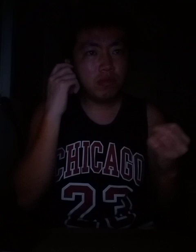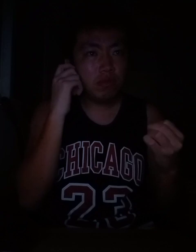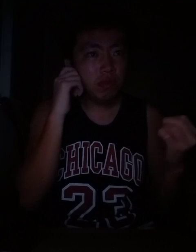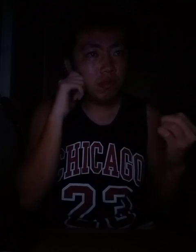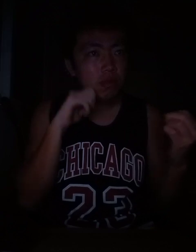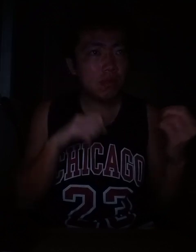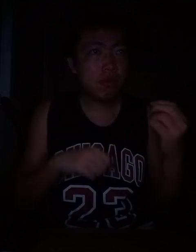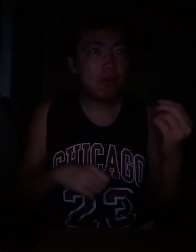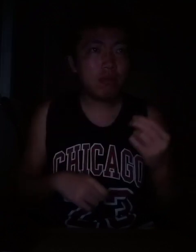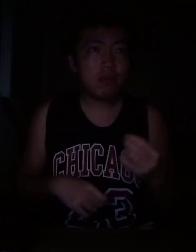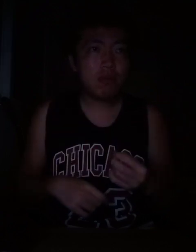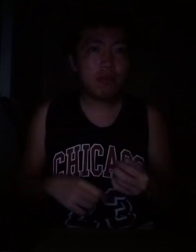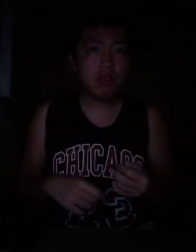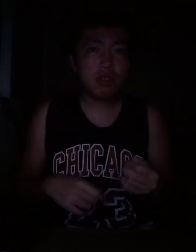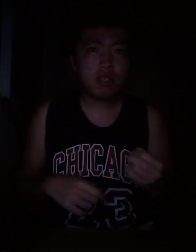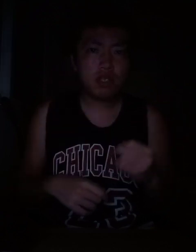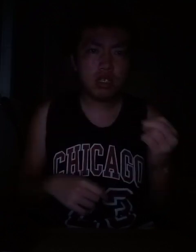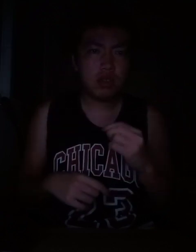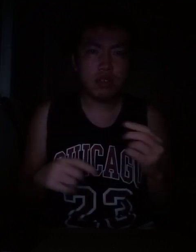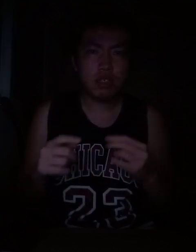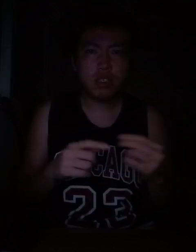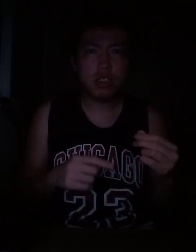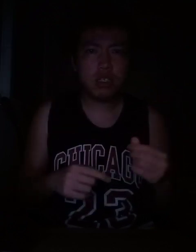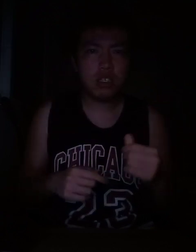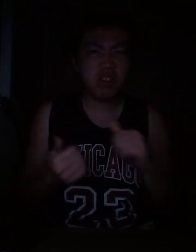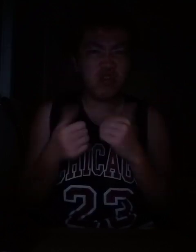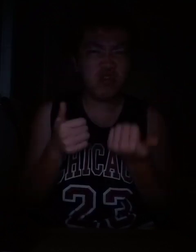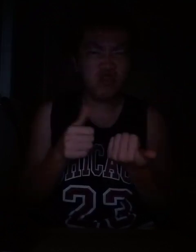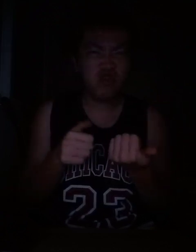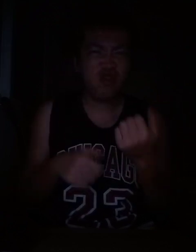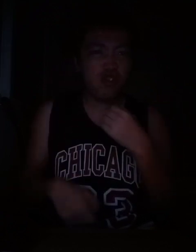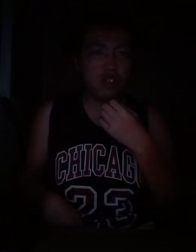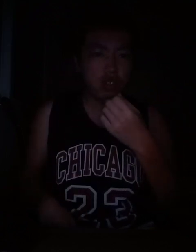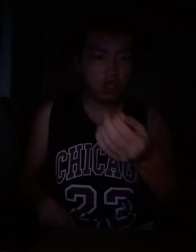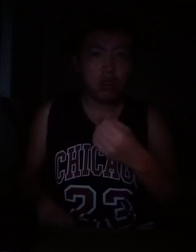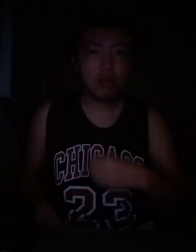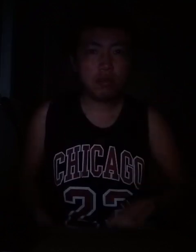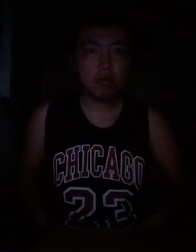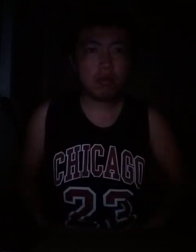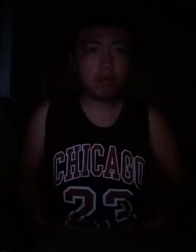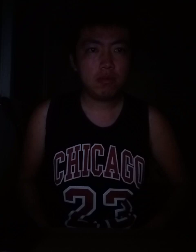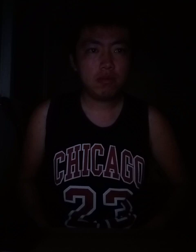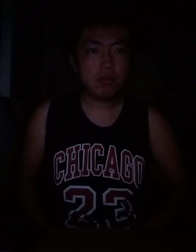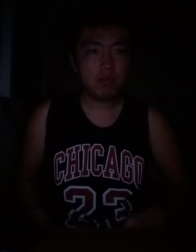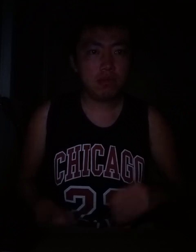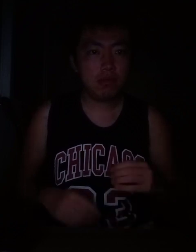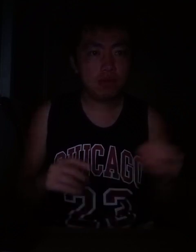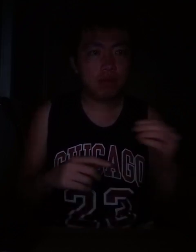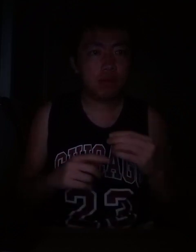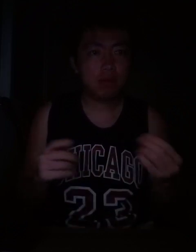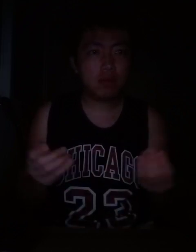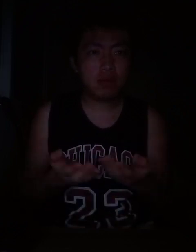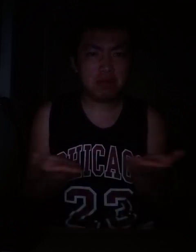위협합니다. 외상을 해주지 않으면 죽이겠다고 협박하는 겁니다. 그분인데 원래 평소에 이렇게 많이